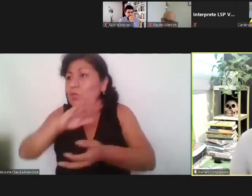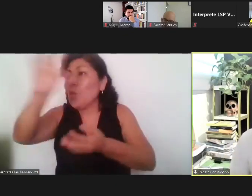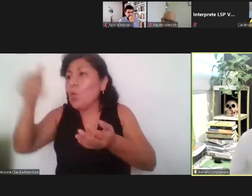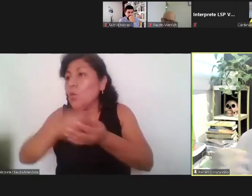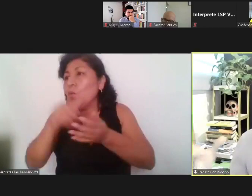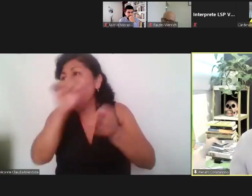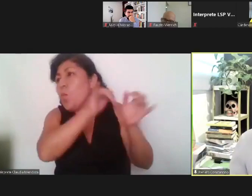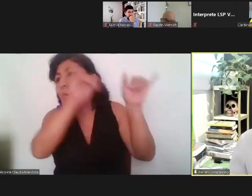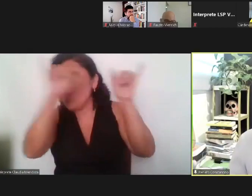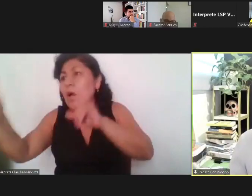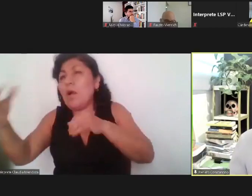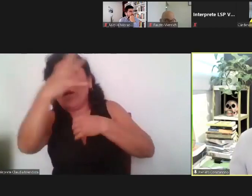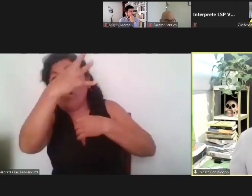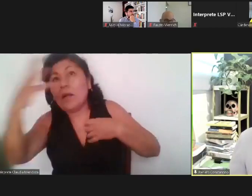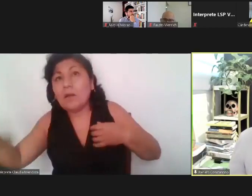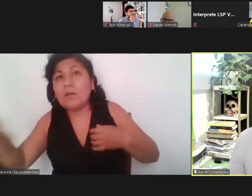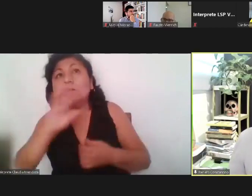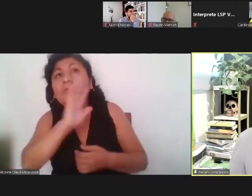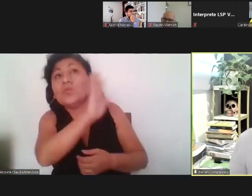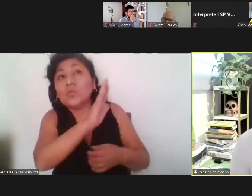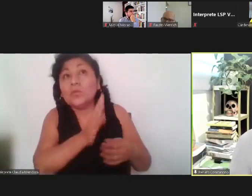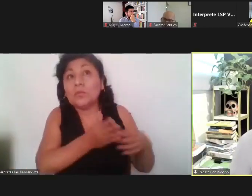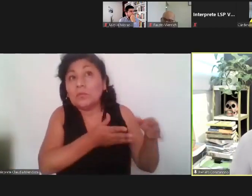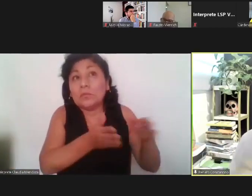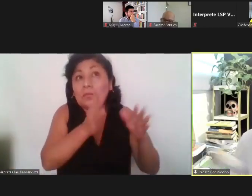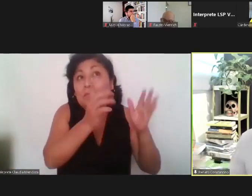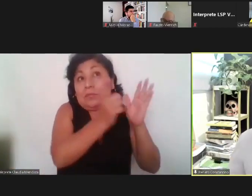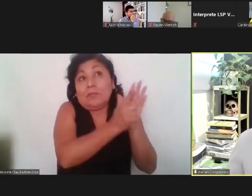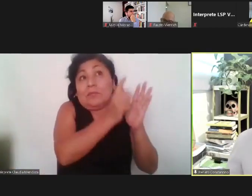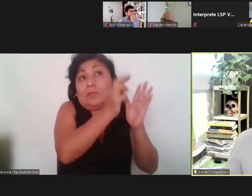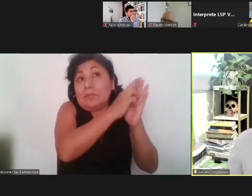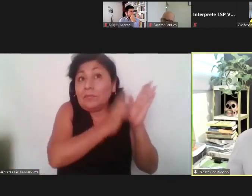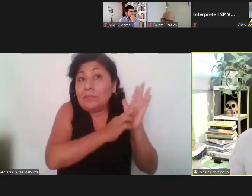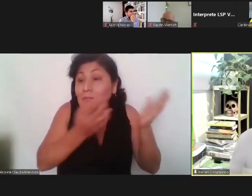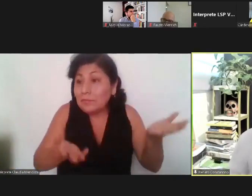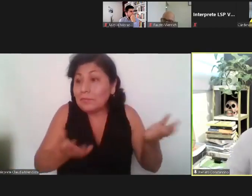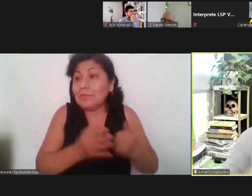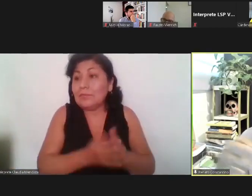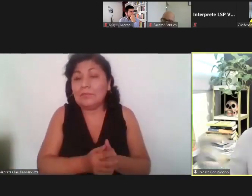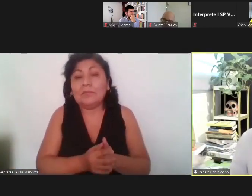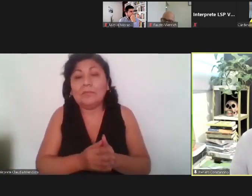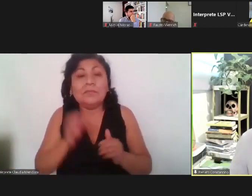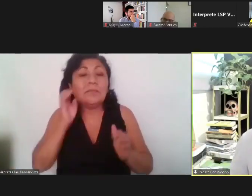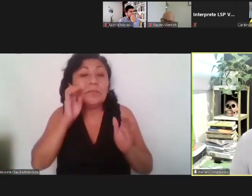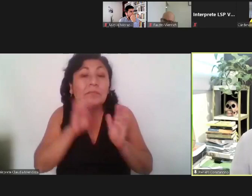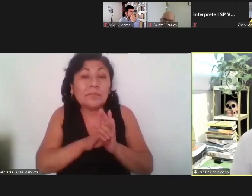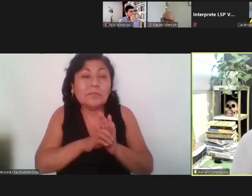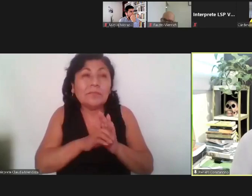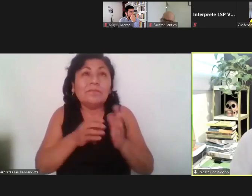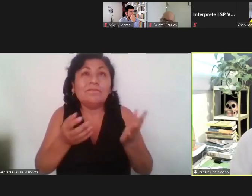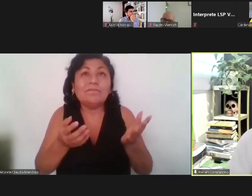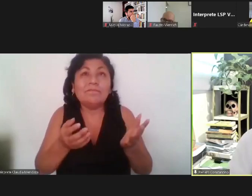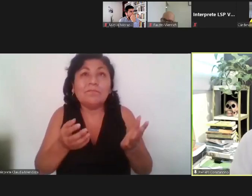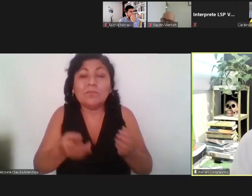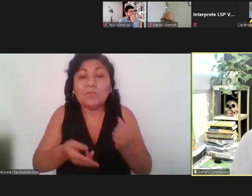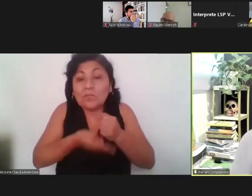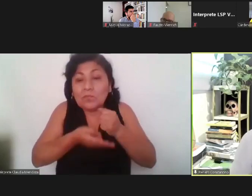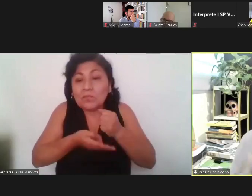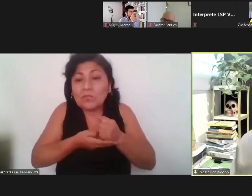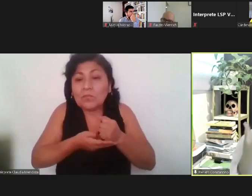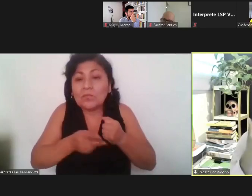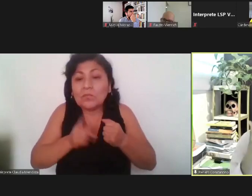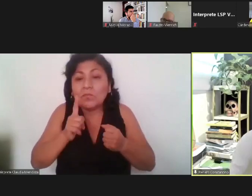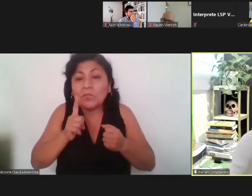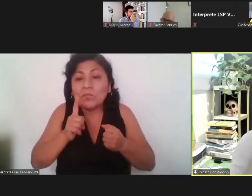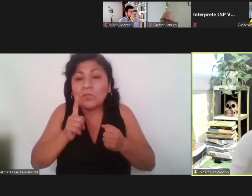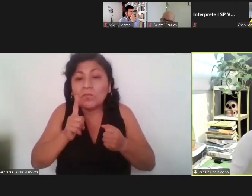mismo tiempo tener una, como se habló hace un momento, la idea de una base de datos compartida, que no se tenga que, por